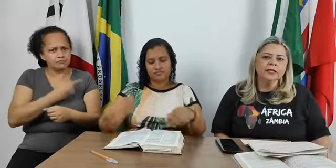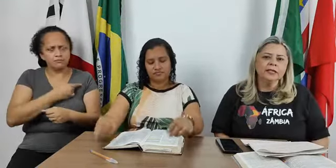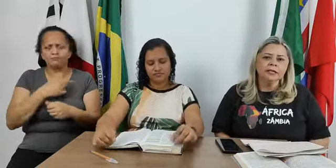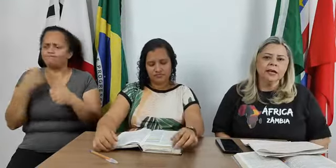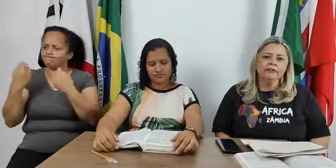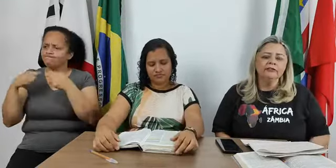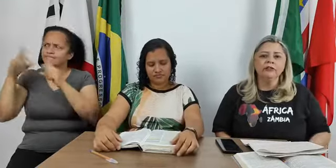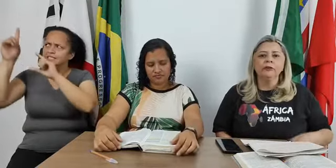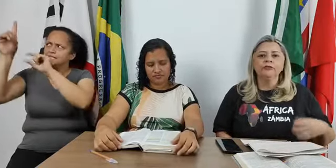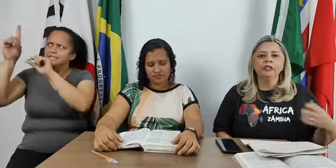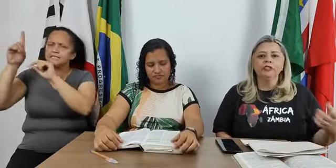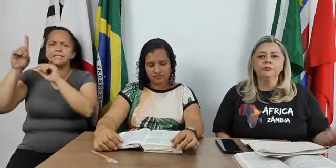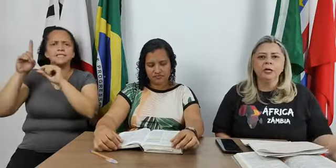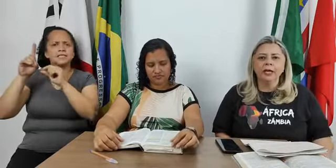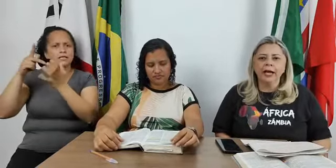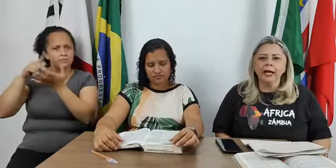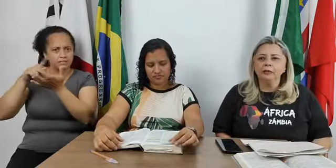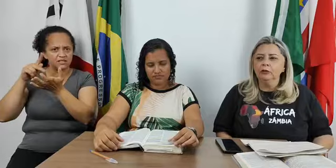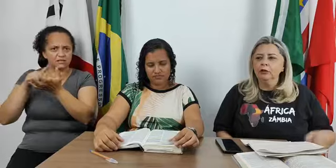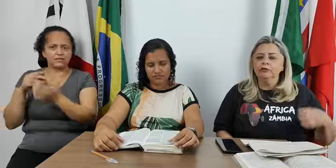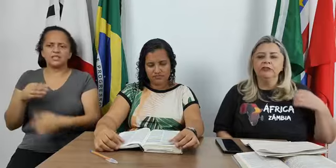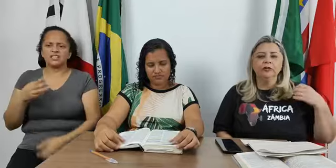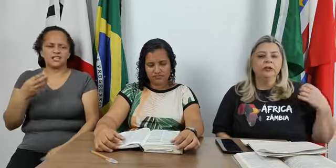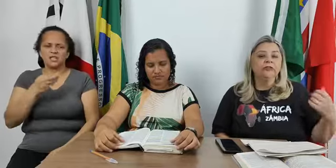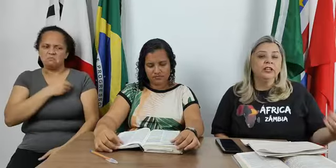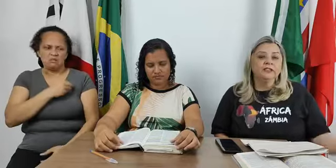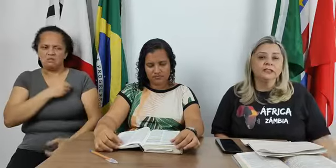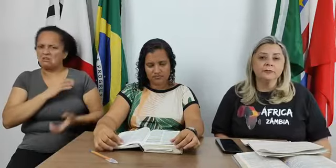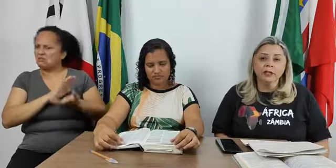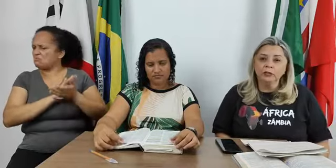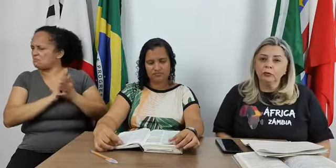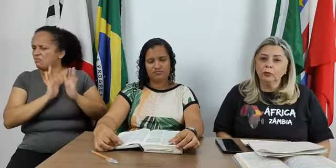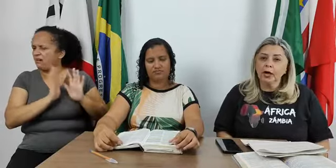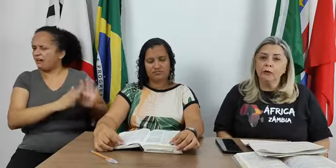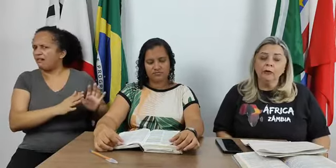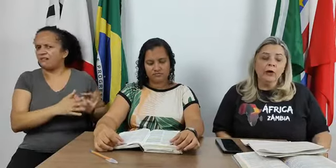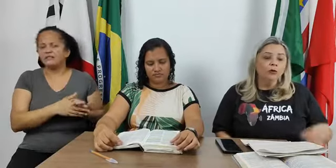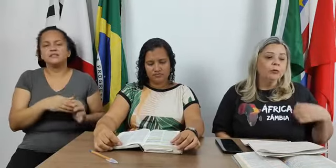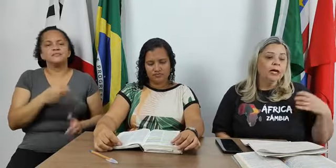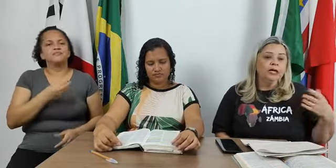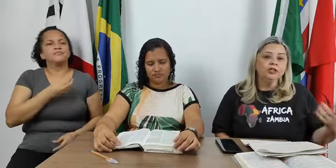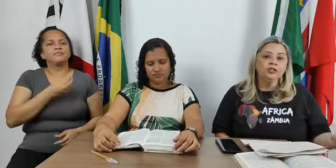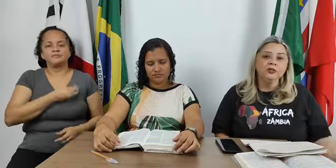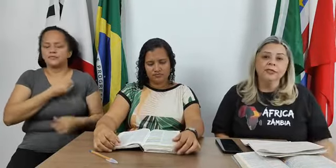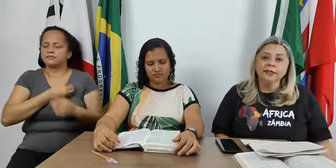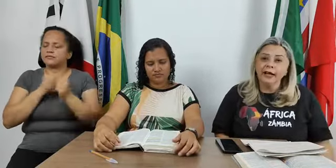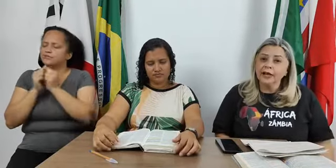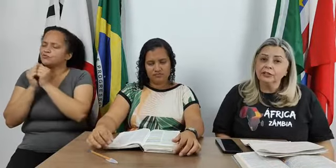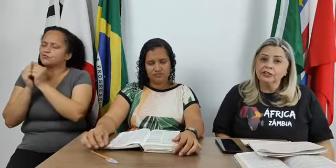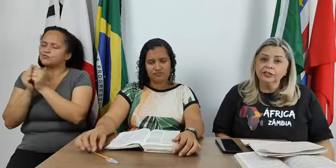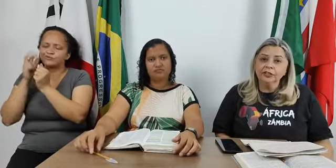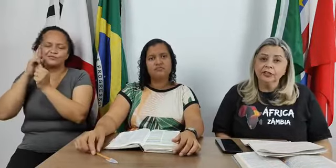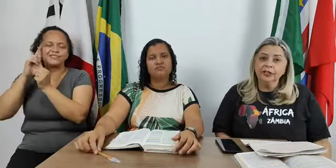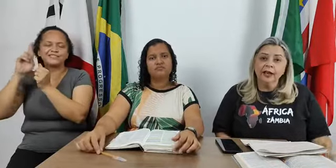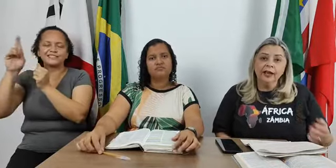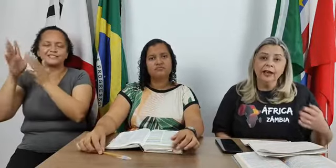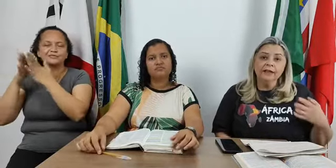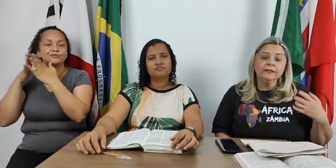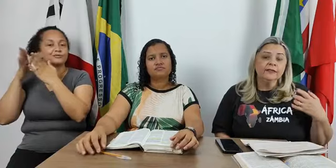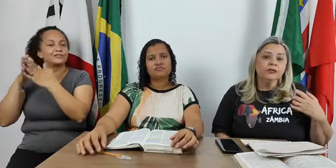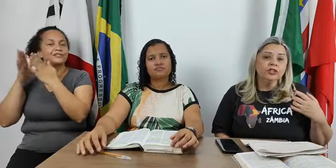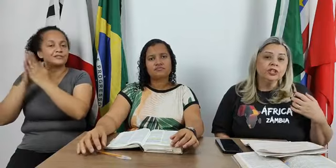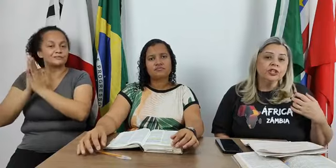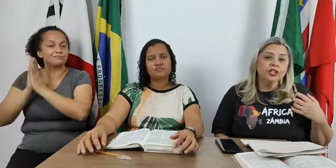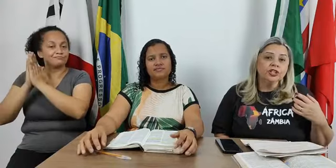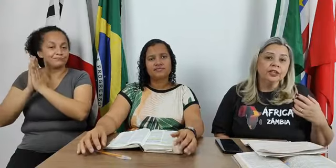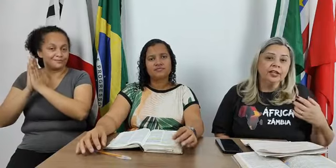não aceitar viver uma vida de pecado, viver numa frieza espiritual, numa religiosidade, né?